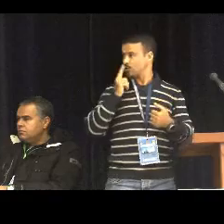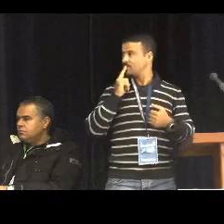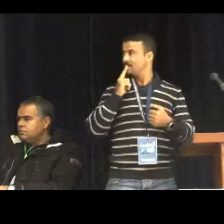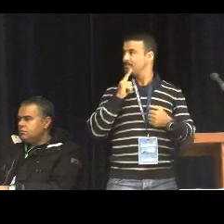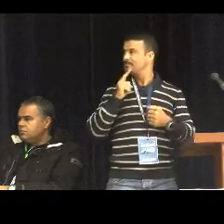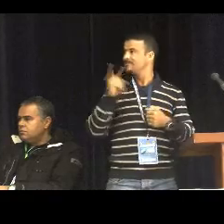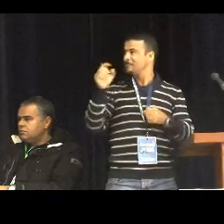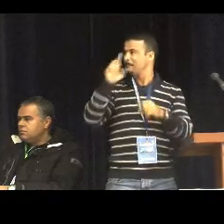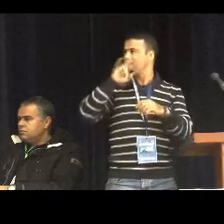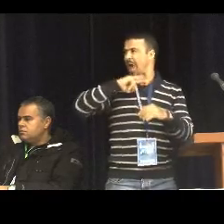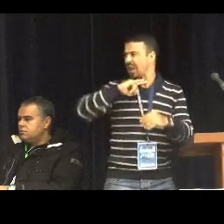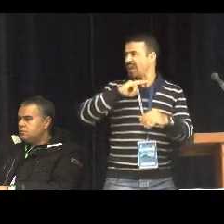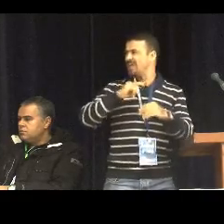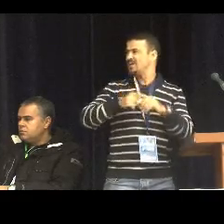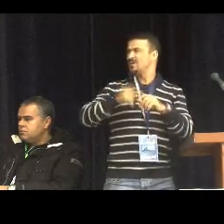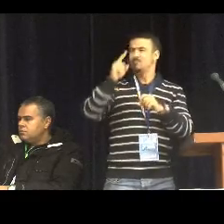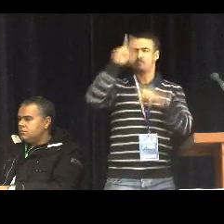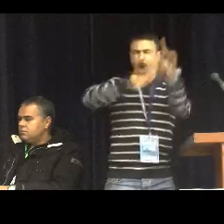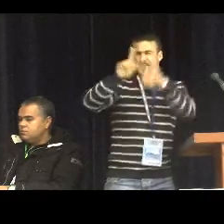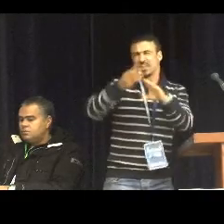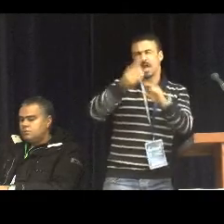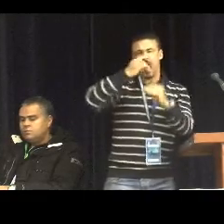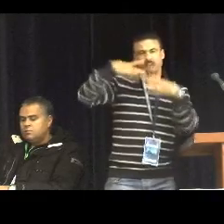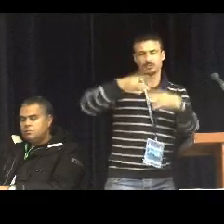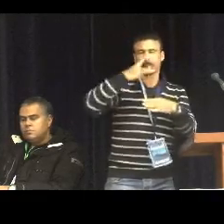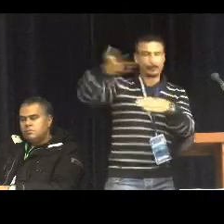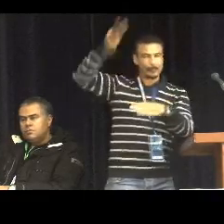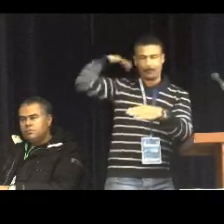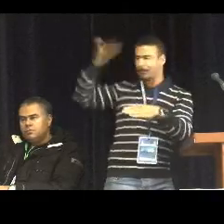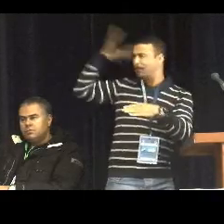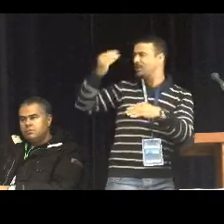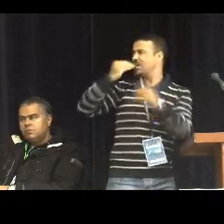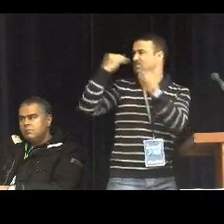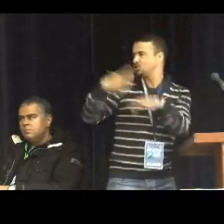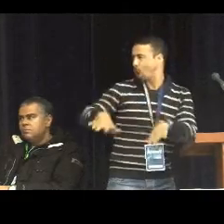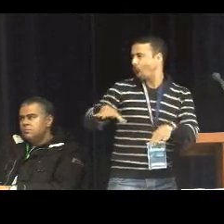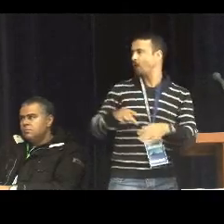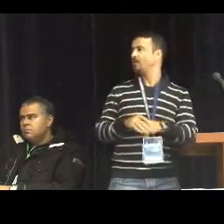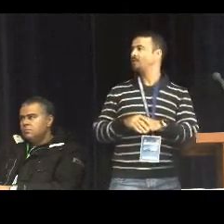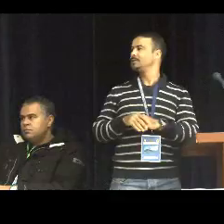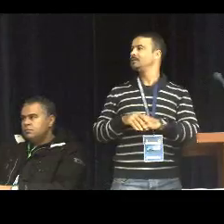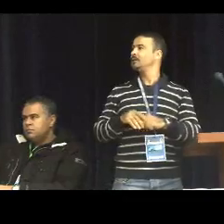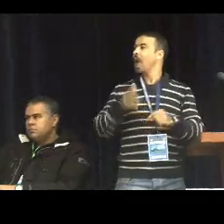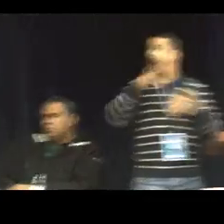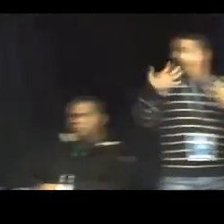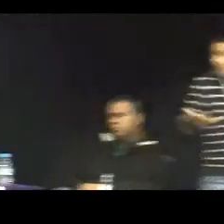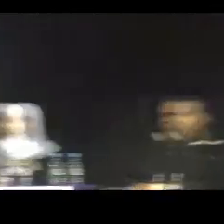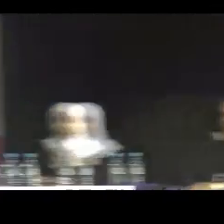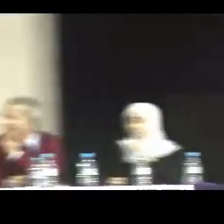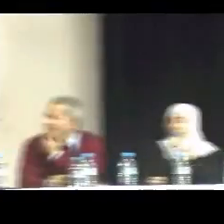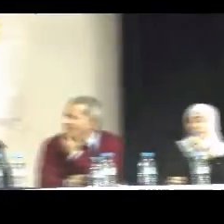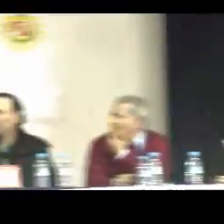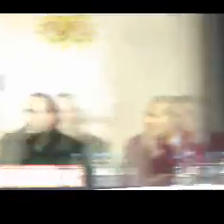نحن أبناء اللحظة، ماذا سنفعل؟ المغرب